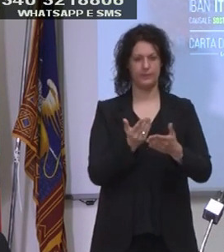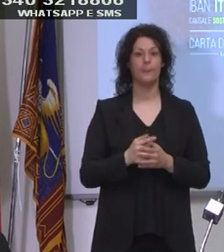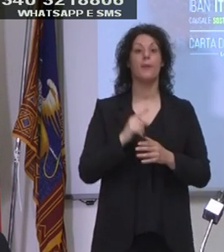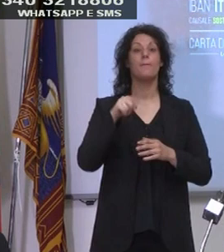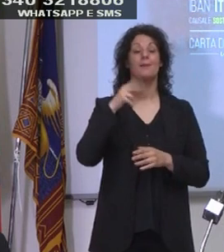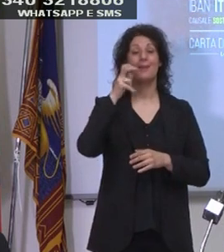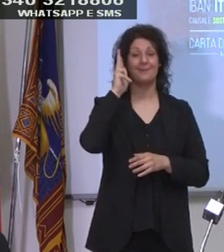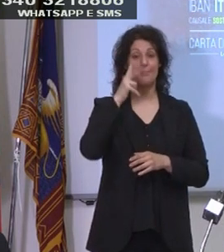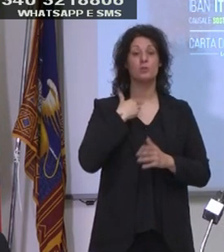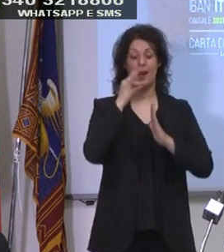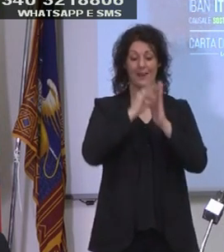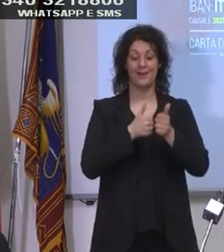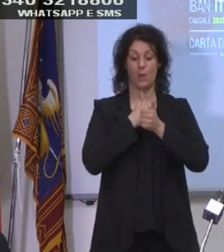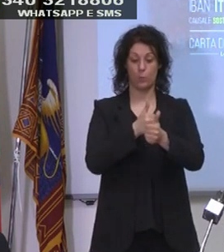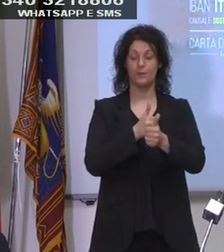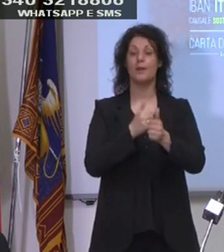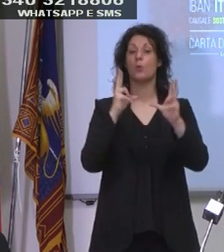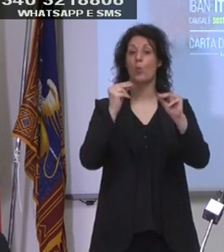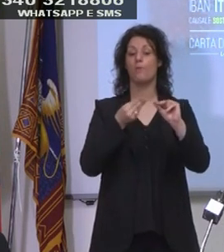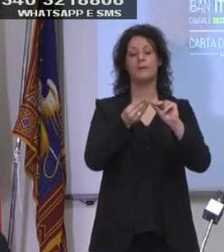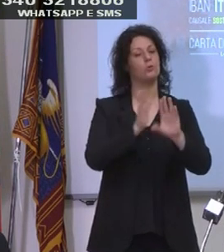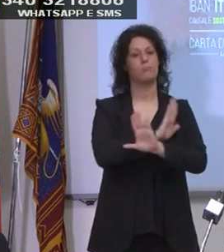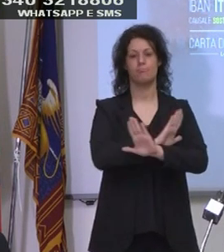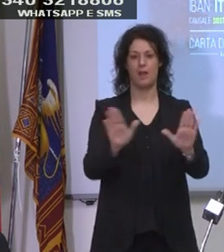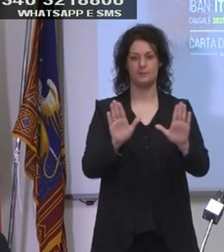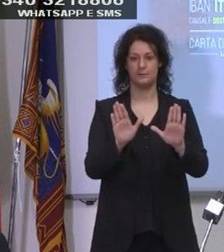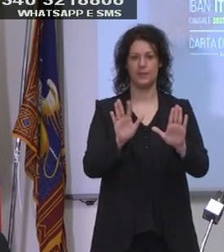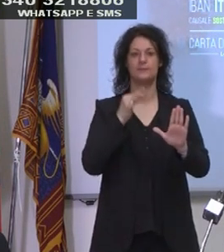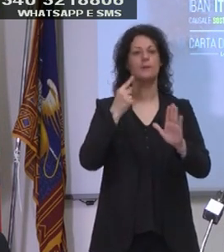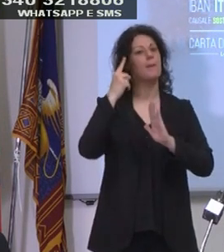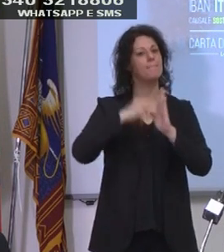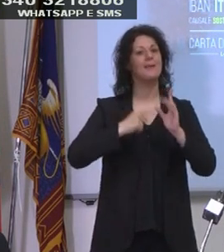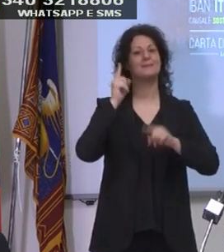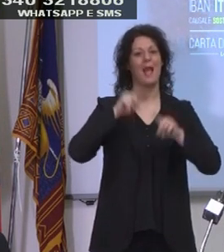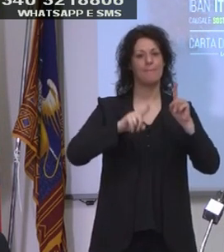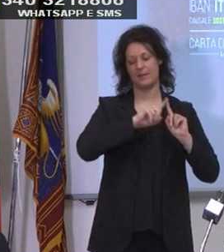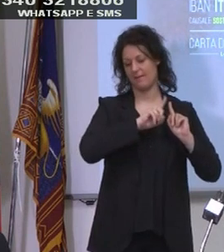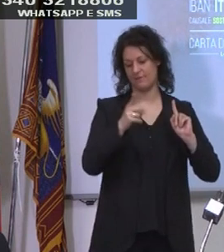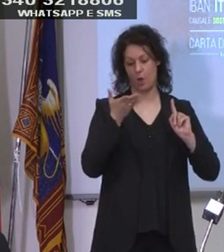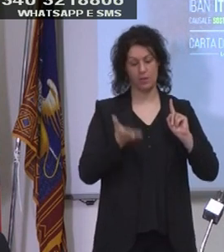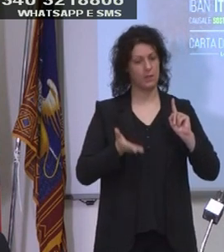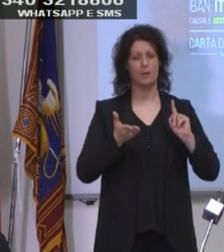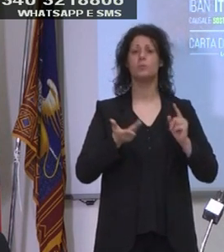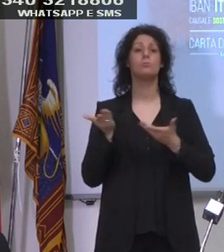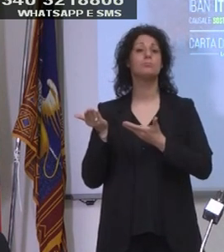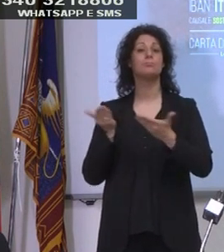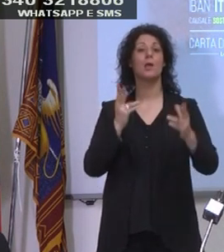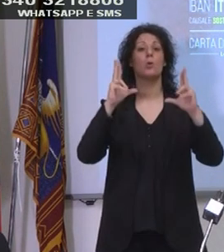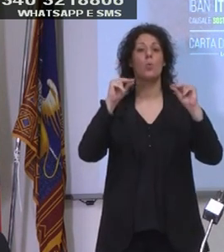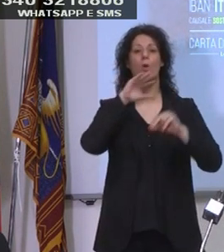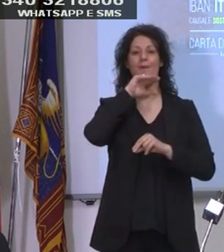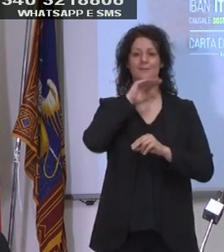guida nuove che invece hanno detto basta, quindi dal 30 in poi, quindi tutto aprile e fino ad oggi invece non sono previsti accessi